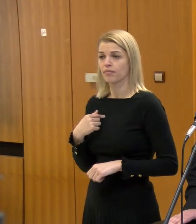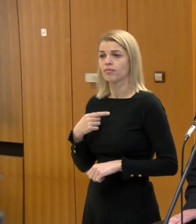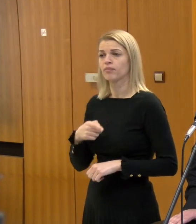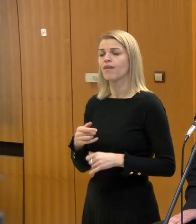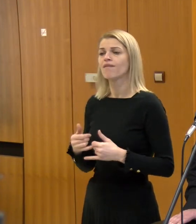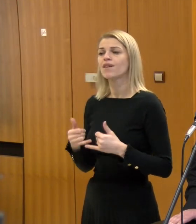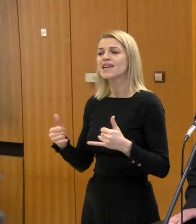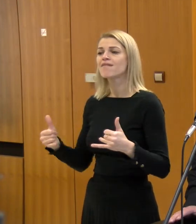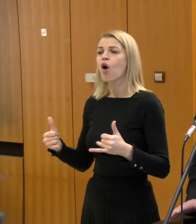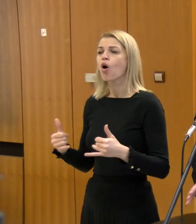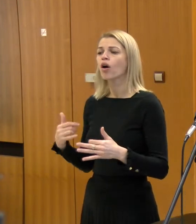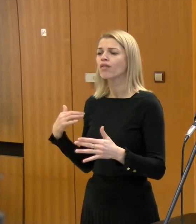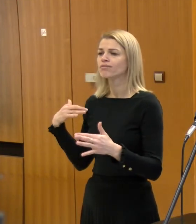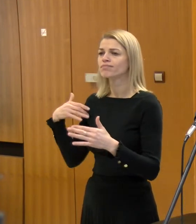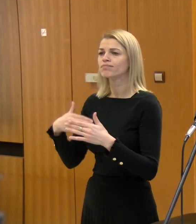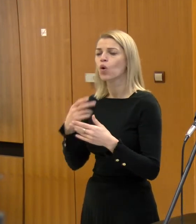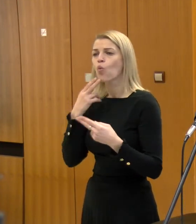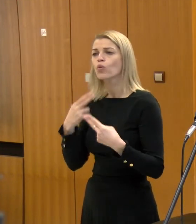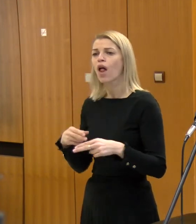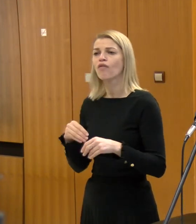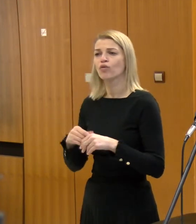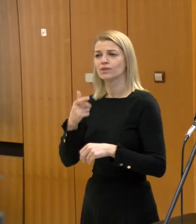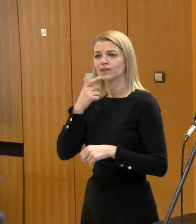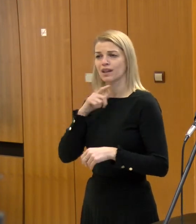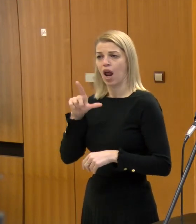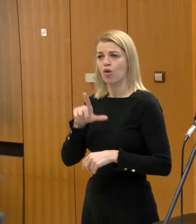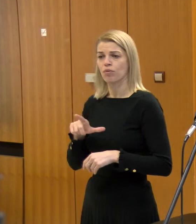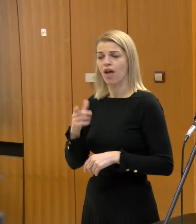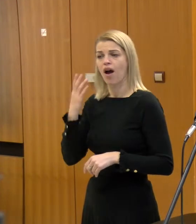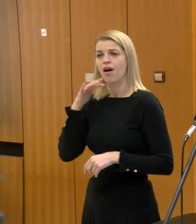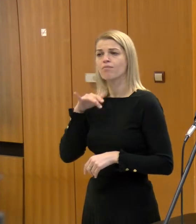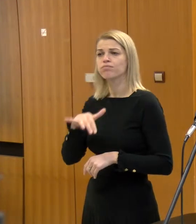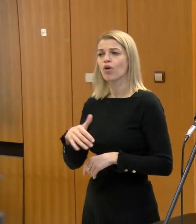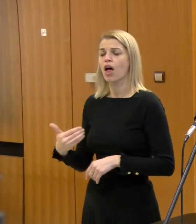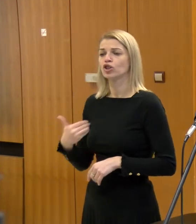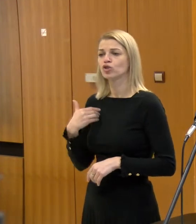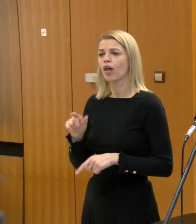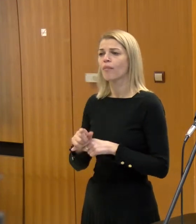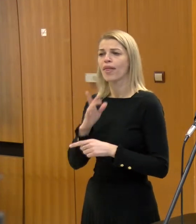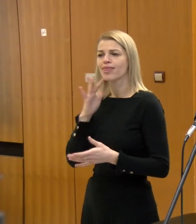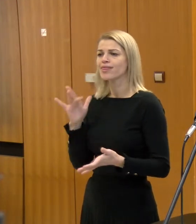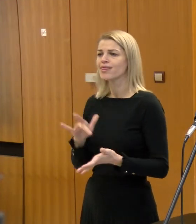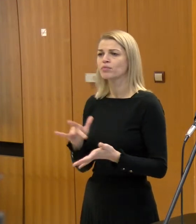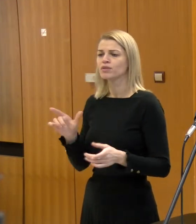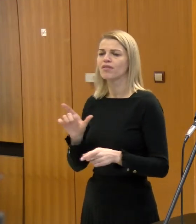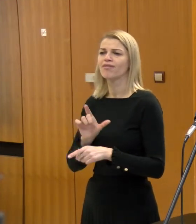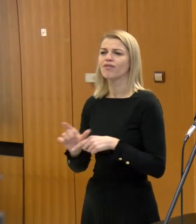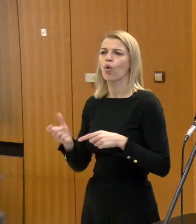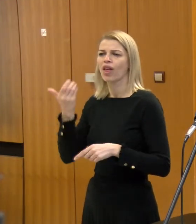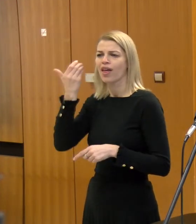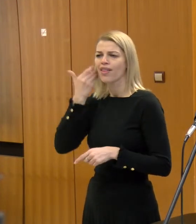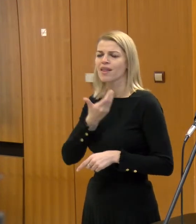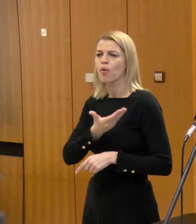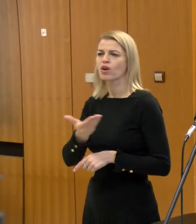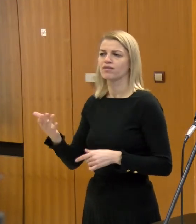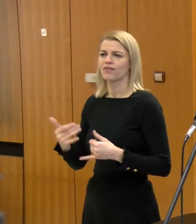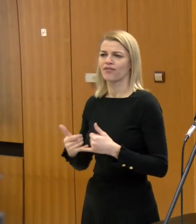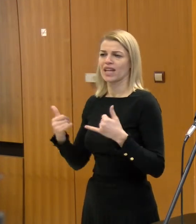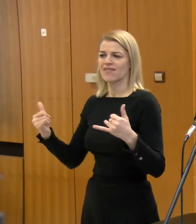vývoj udalostí taký, že v Starej Ľubovni, kde bola škola, ktorá už nepostačovala kvôli demografickému